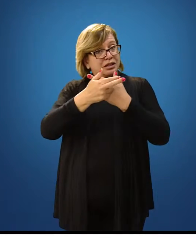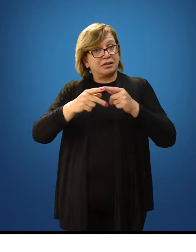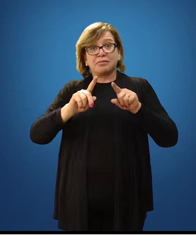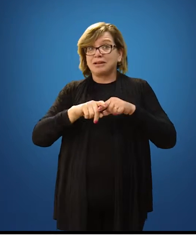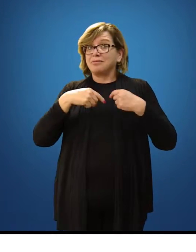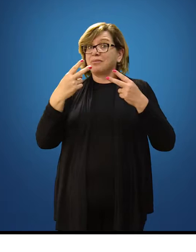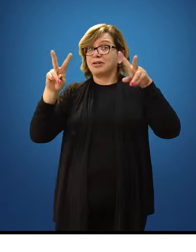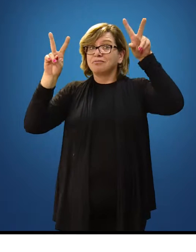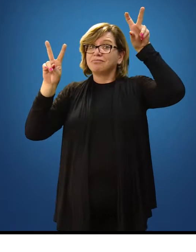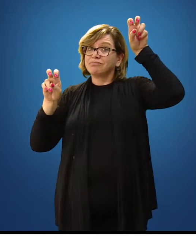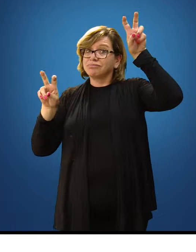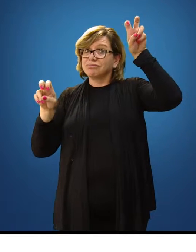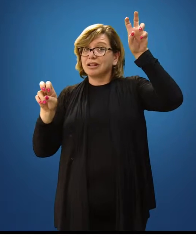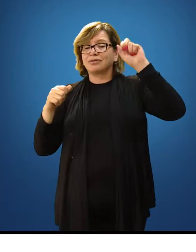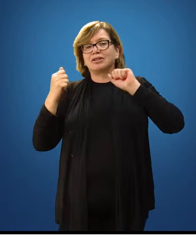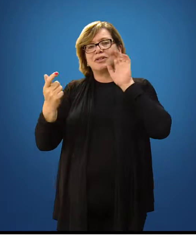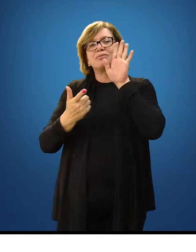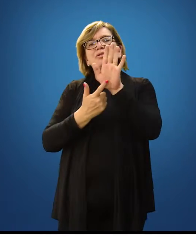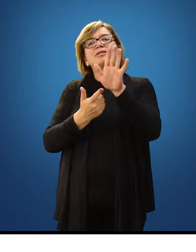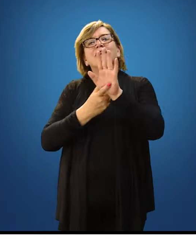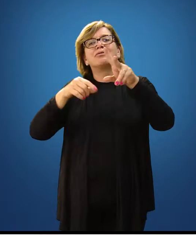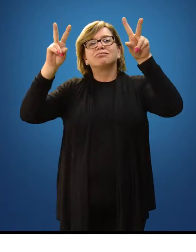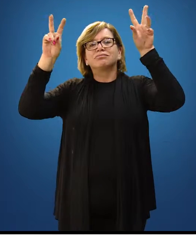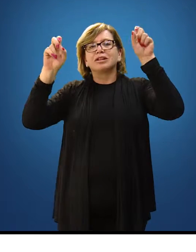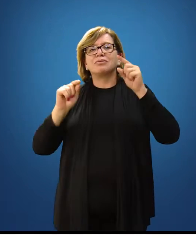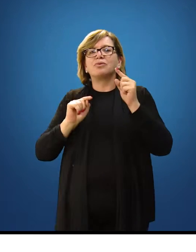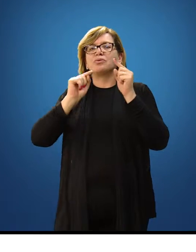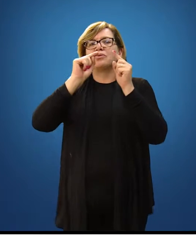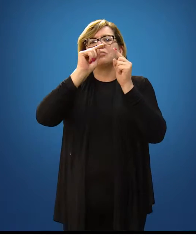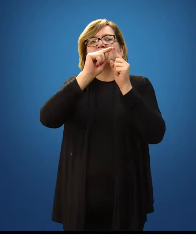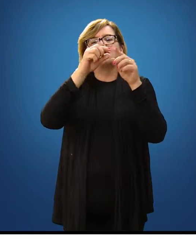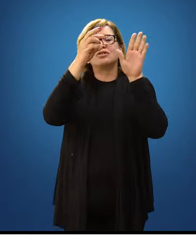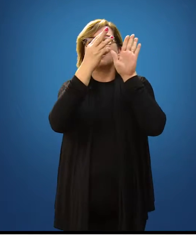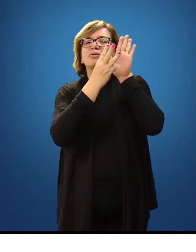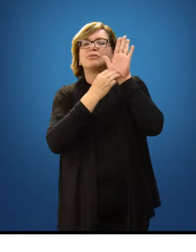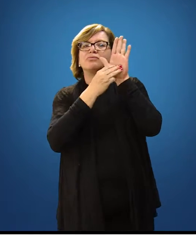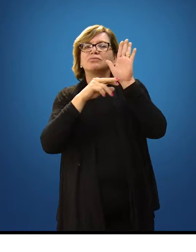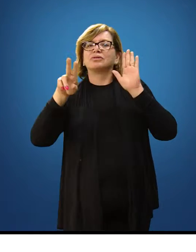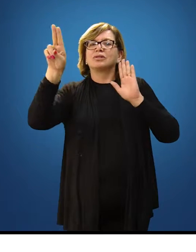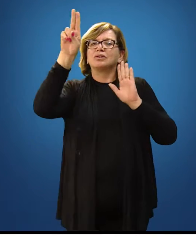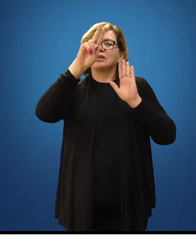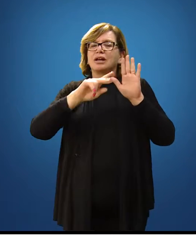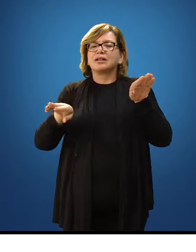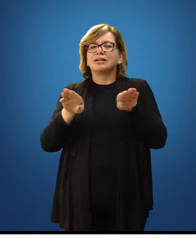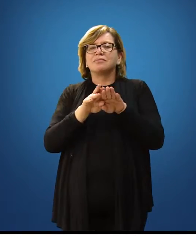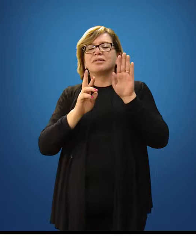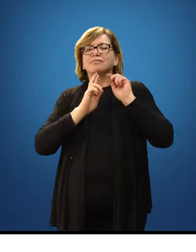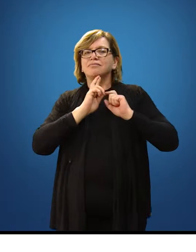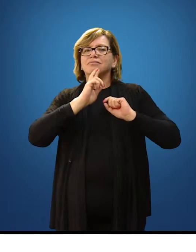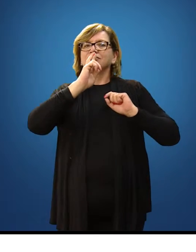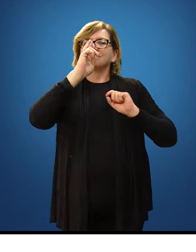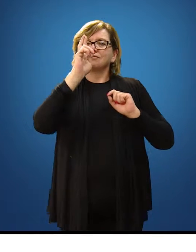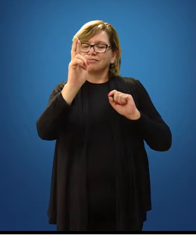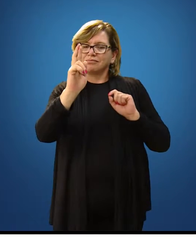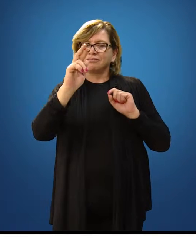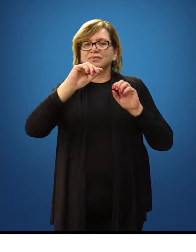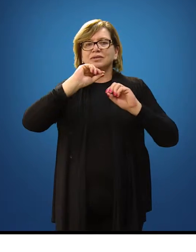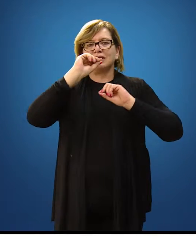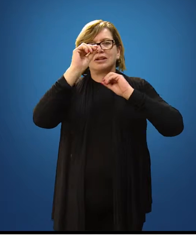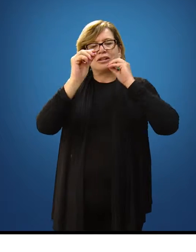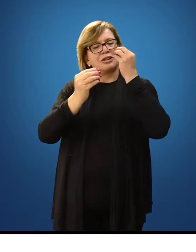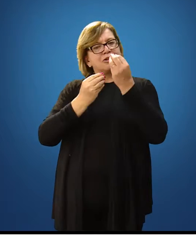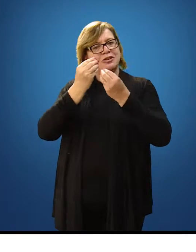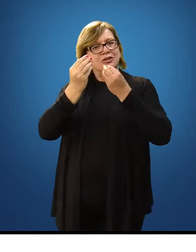uma apresentação do tema, o objetivo do artigo, a metodologia utilizada e resultados e considerações finais.